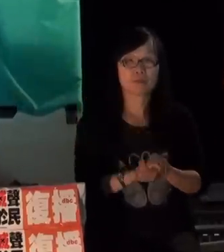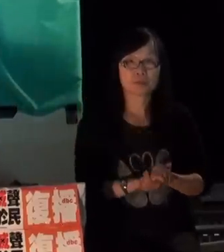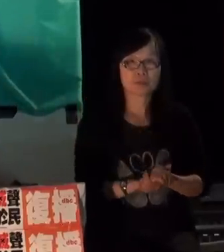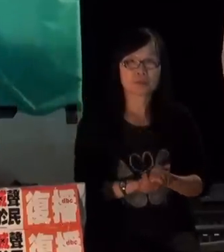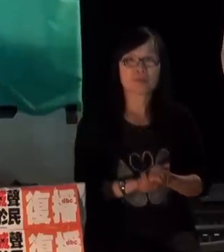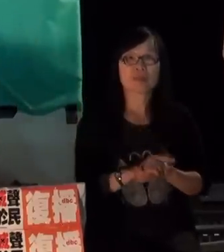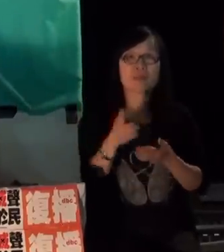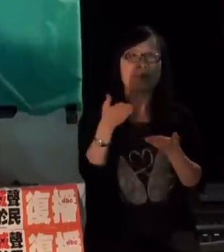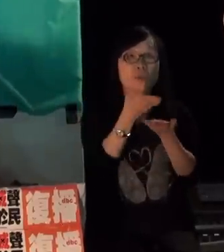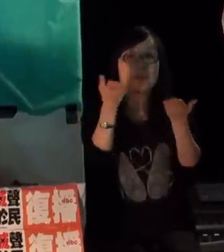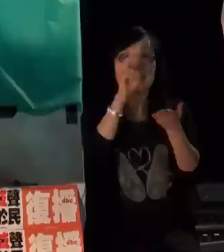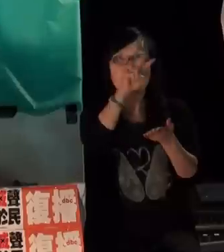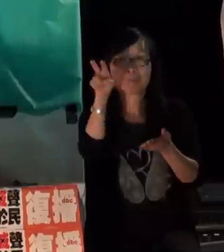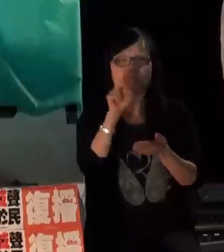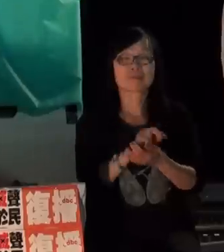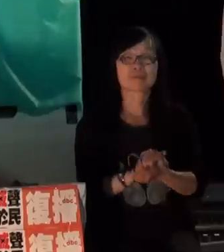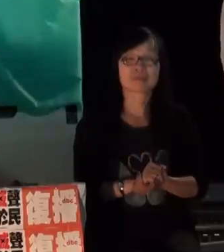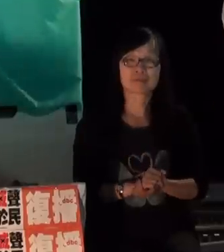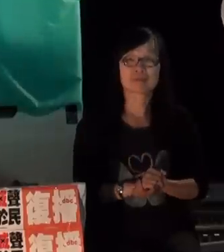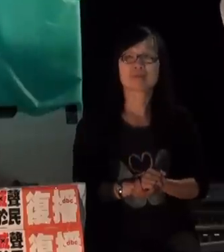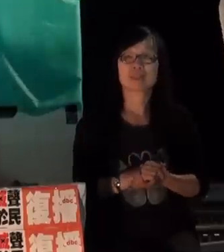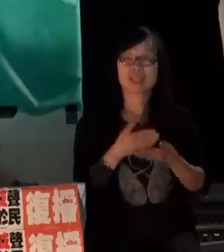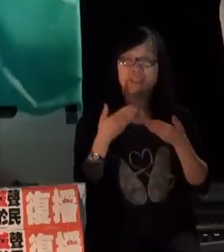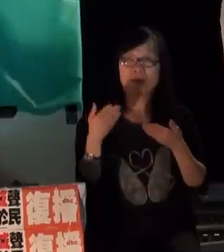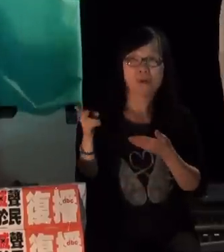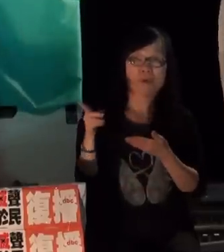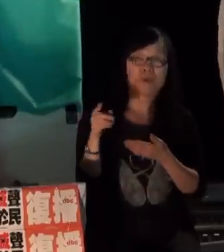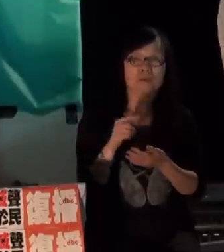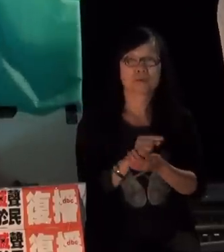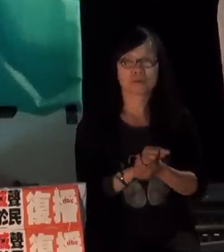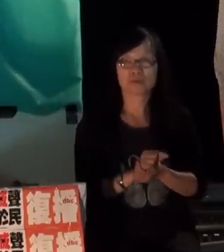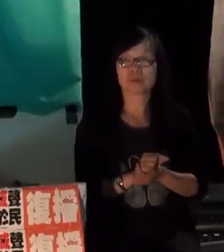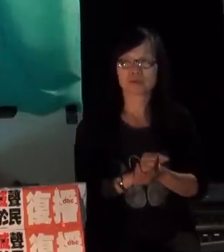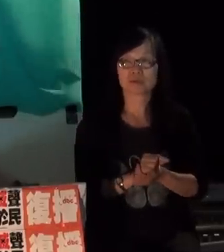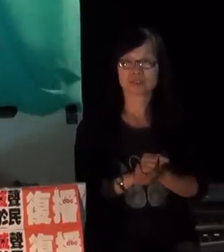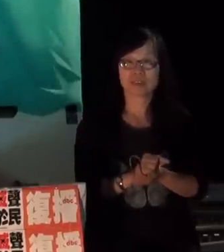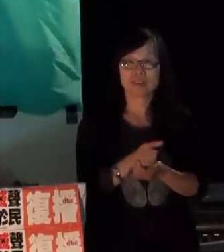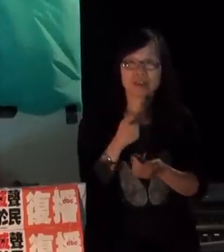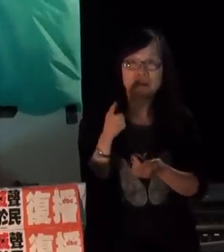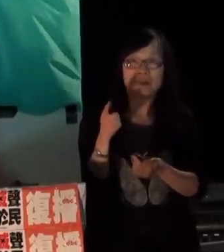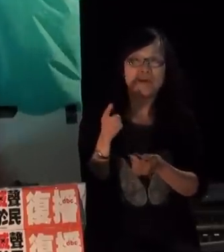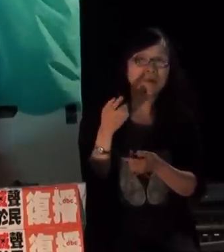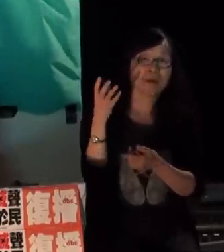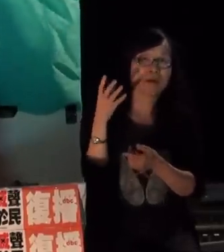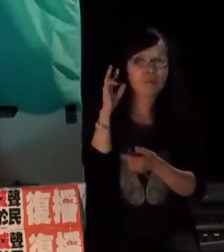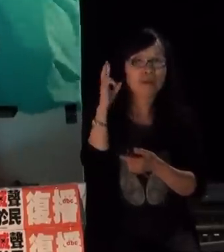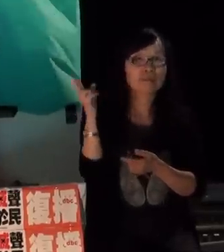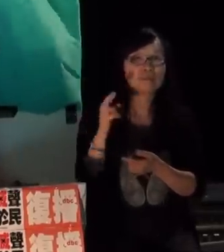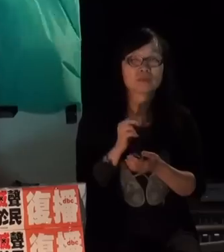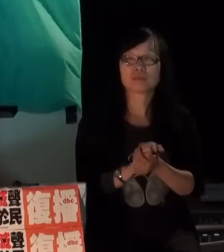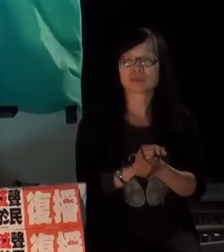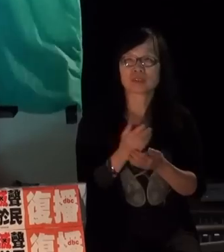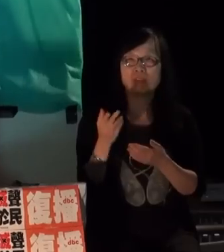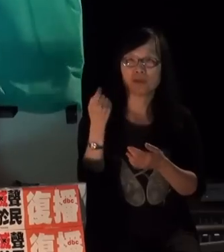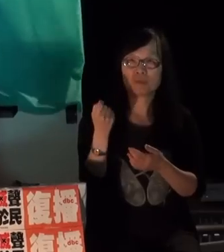喺個籠嗰度俾人睇啊！就係、是、喂，呢、這個呢只嘢 真 都 係受， 係都係真禽異獸啦，係嘛？嗱，好